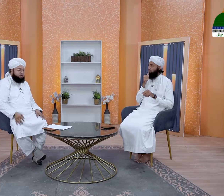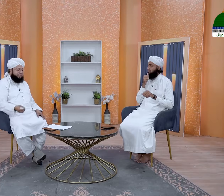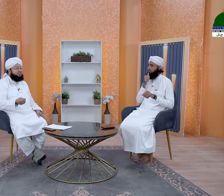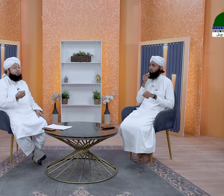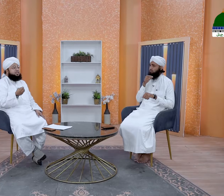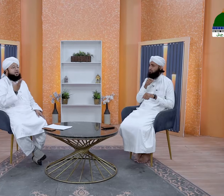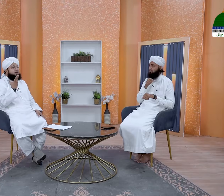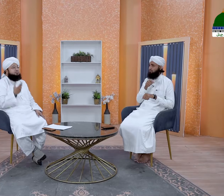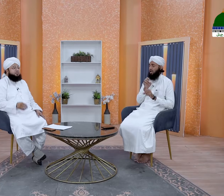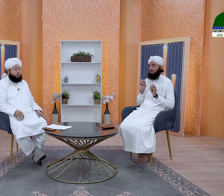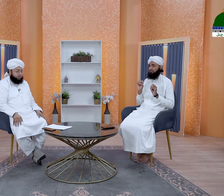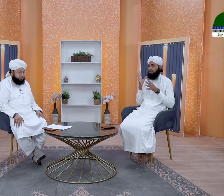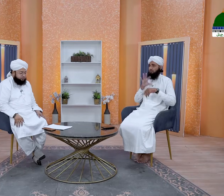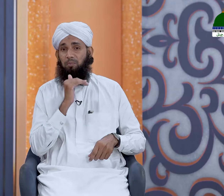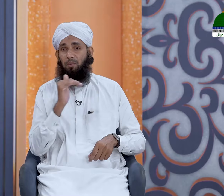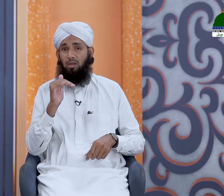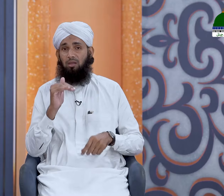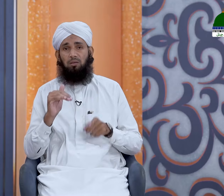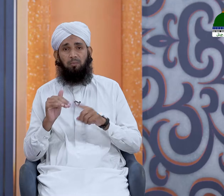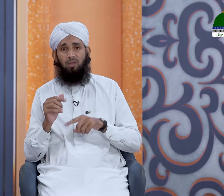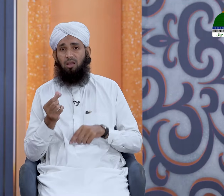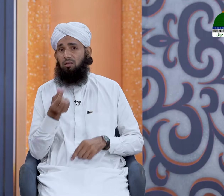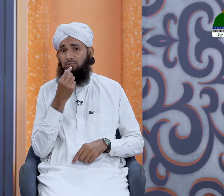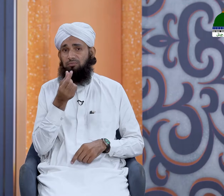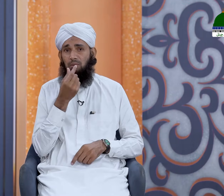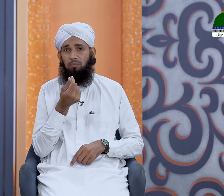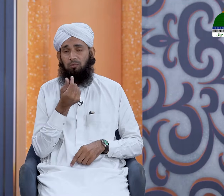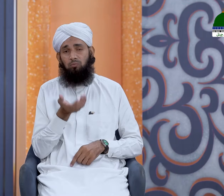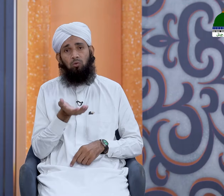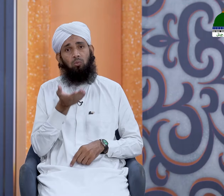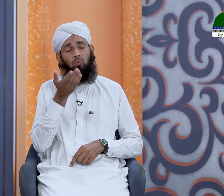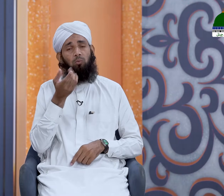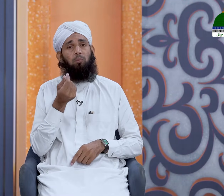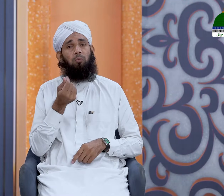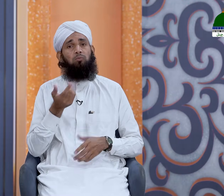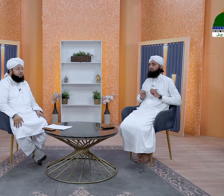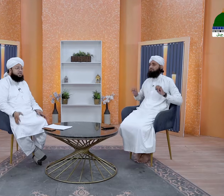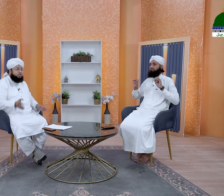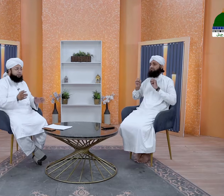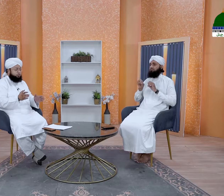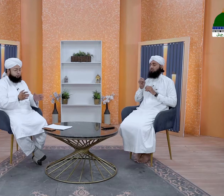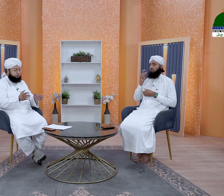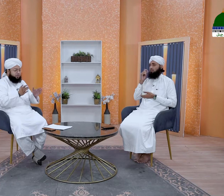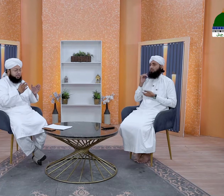والد صاحب اچانک بیمار ہو گئے، دوا بہت زیادہ مہنگی تھی اور اس کی جیب خالی۔ یہ سب کچھ اس بندے